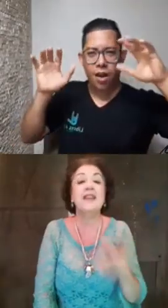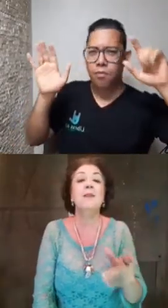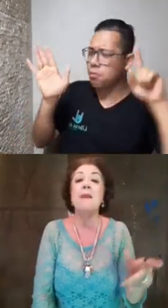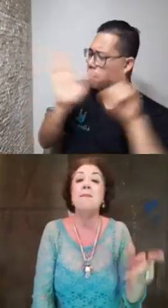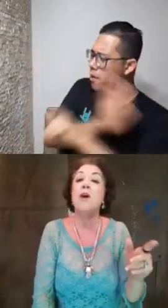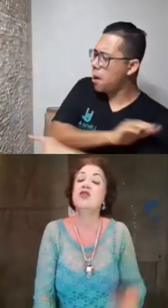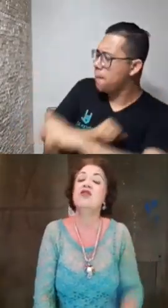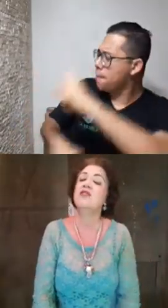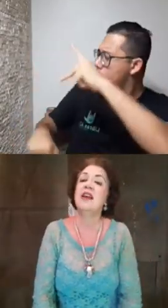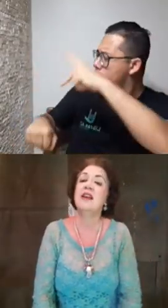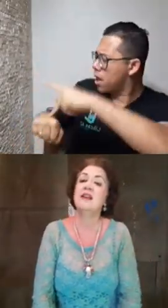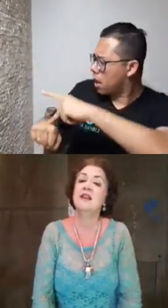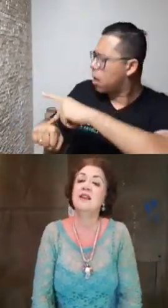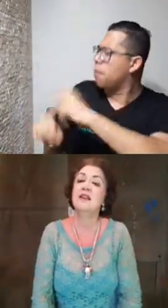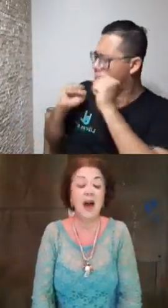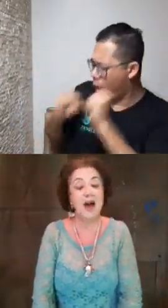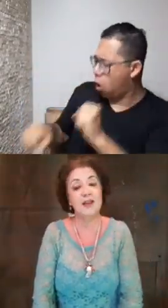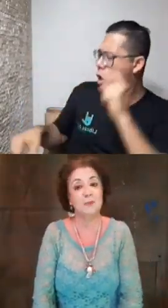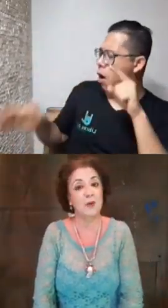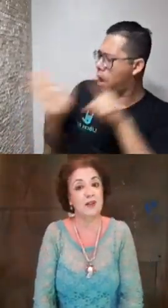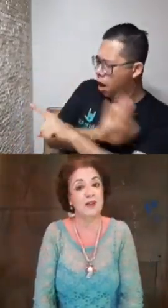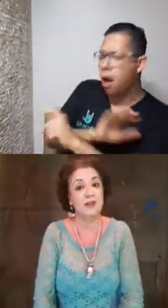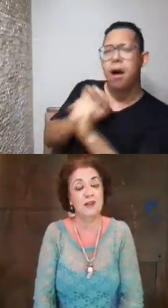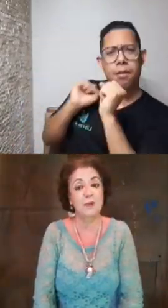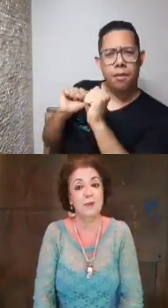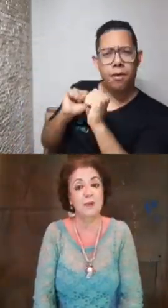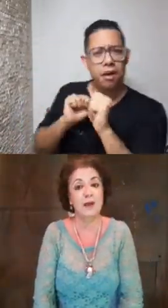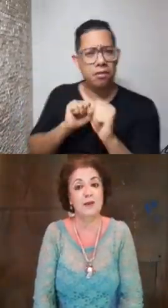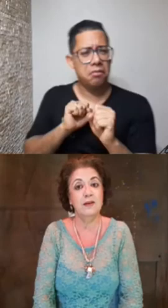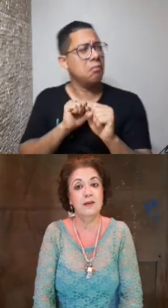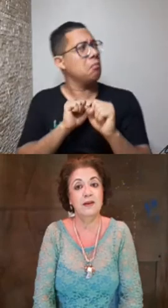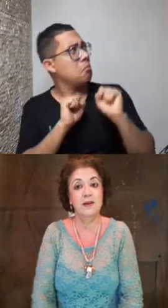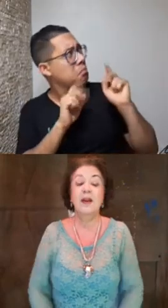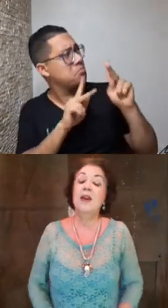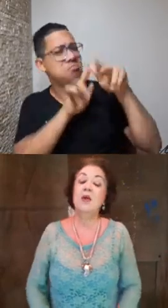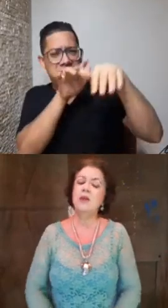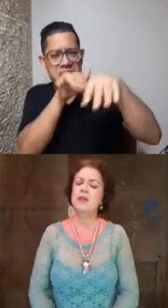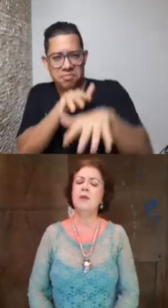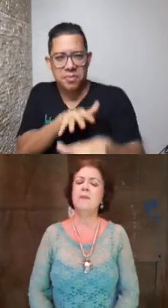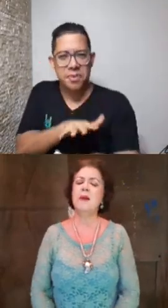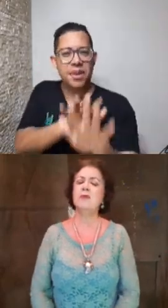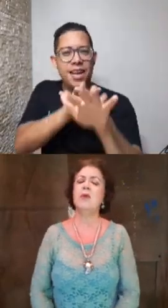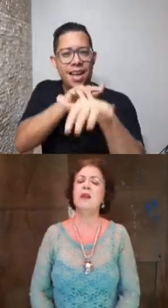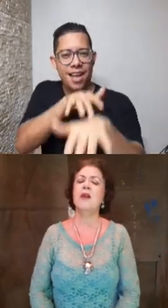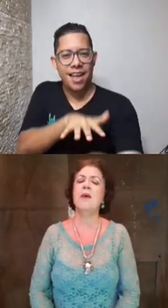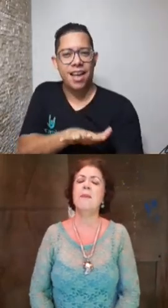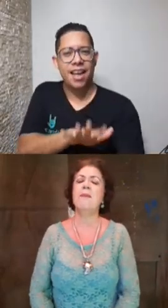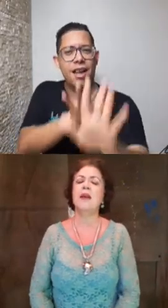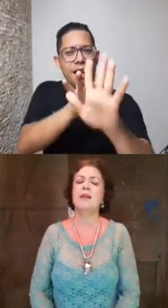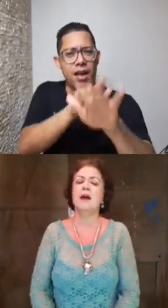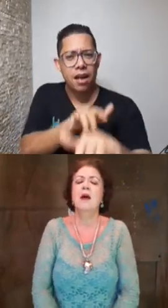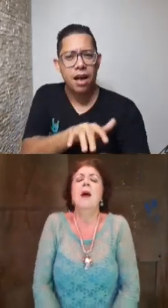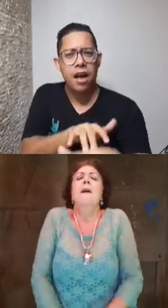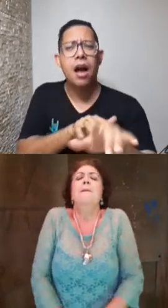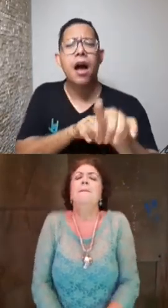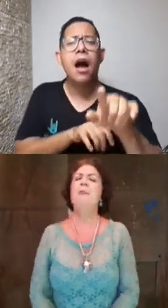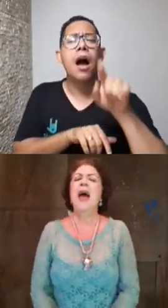Ela também pode dizer a resposta que você procura. E o riozinho perguntou então à